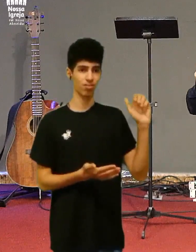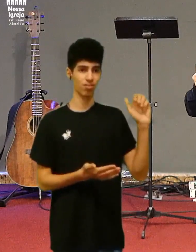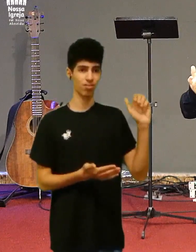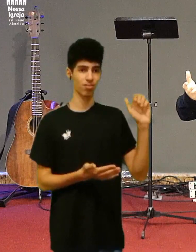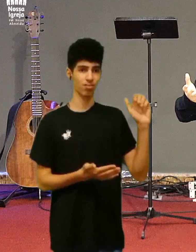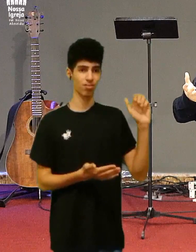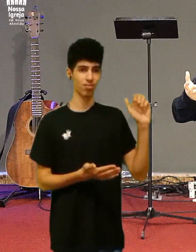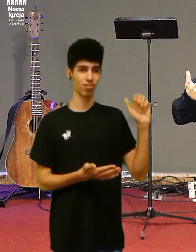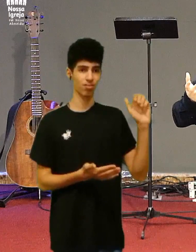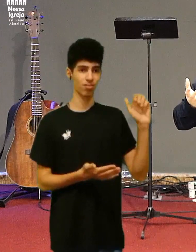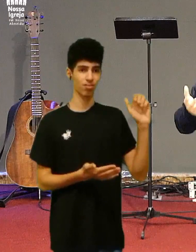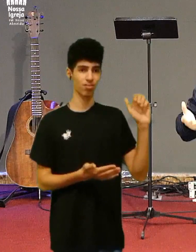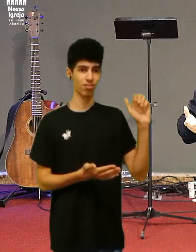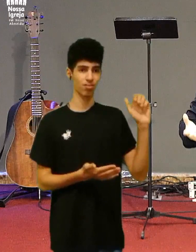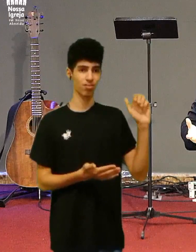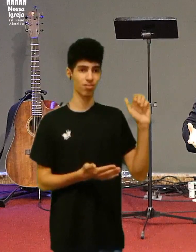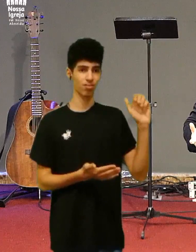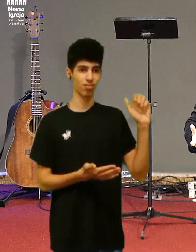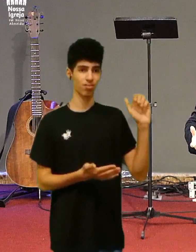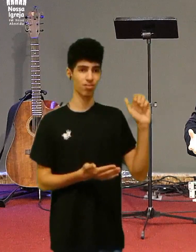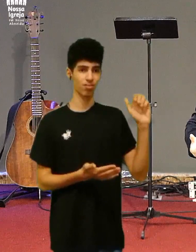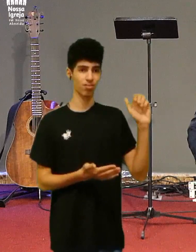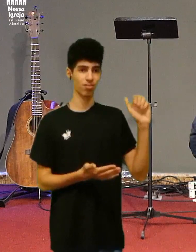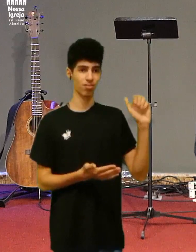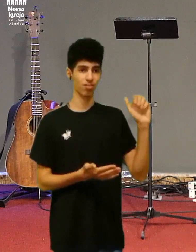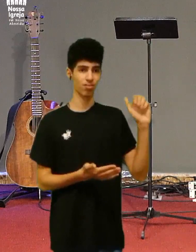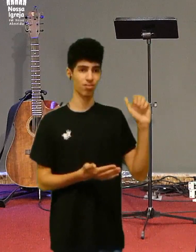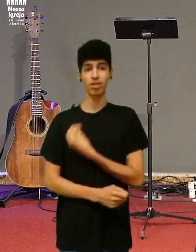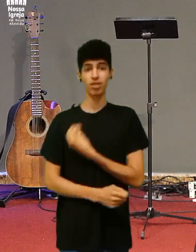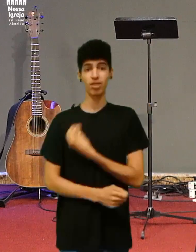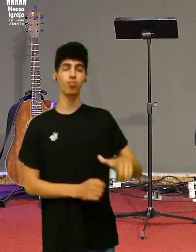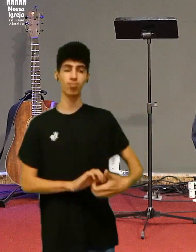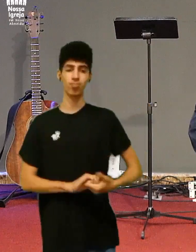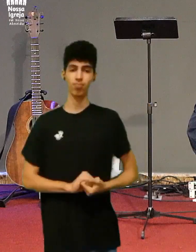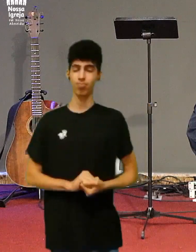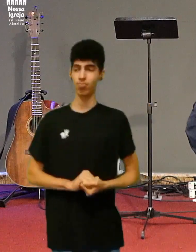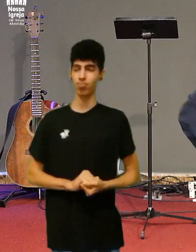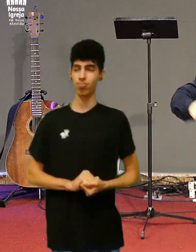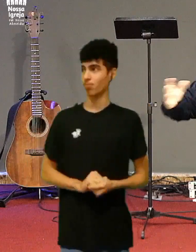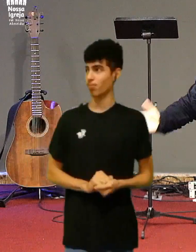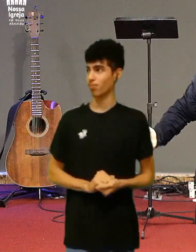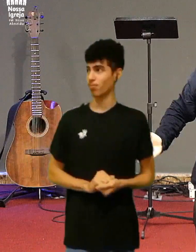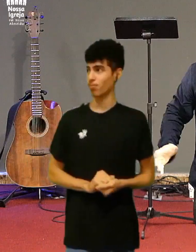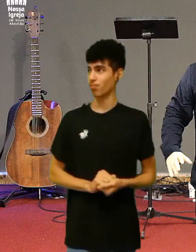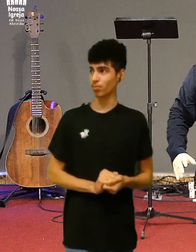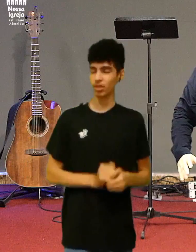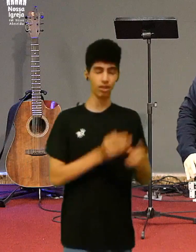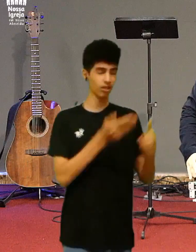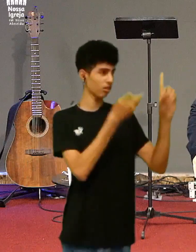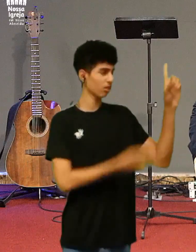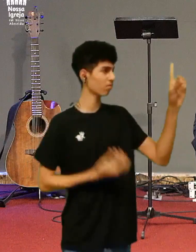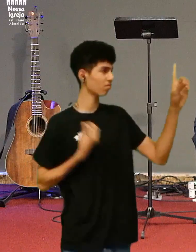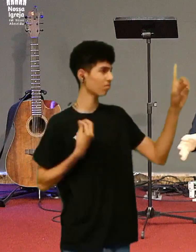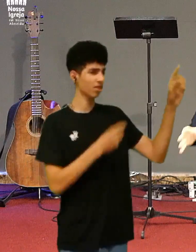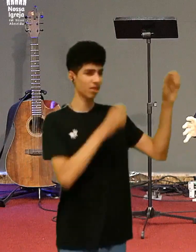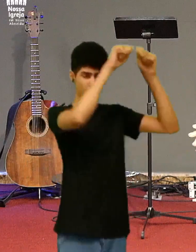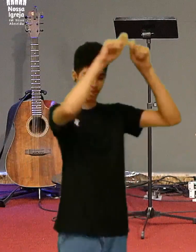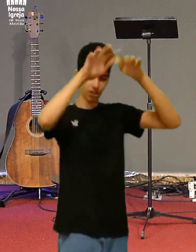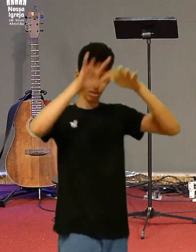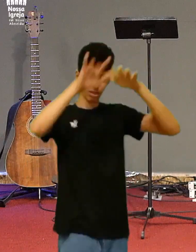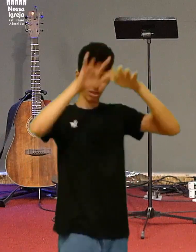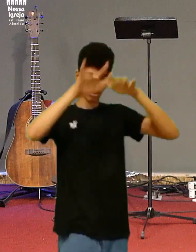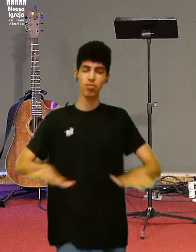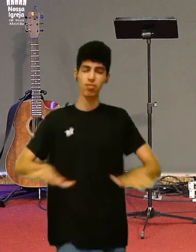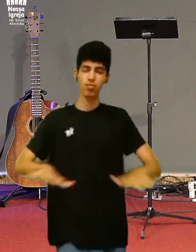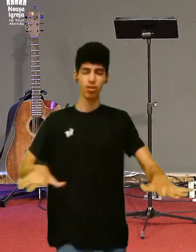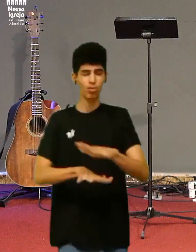E Deus chega e derrama a vida dele de uma forma espetacular, abundante. Quando eu falei para